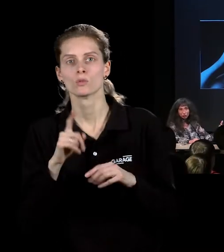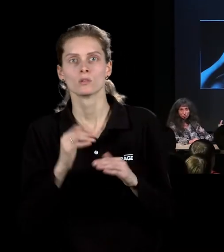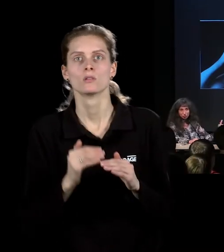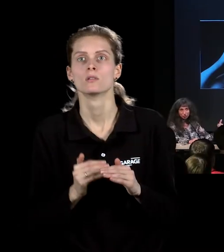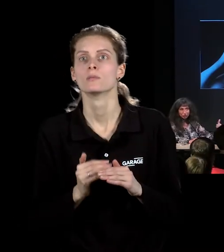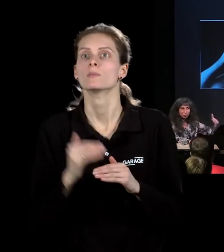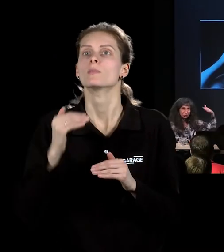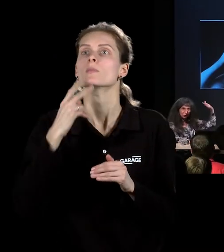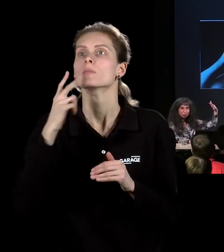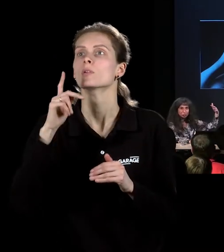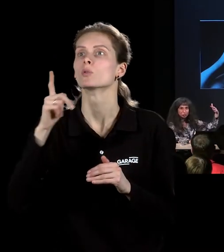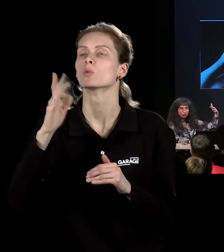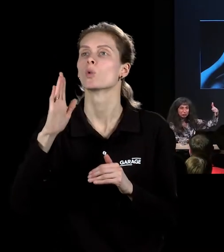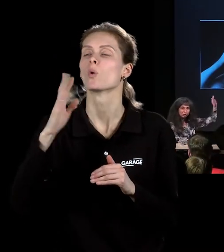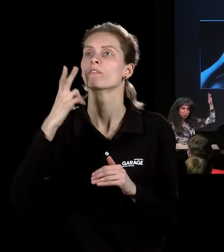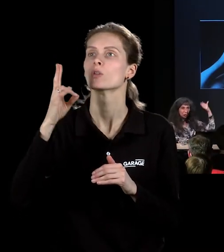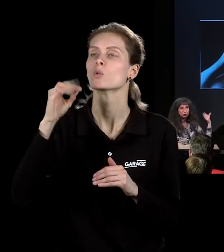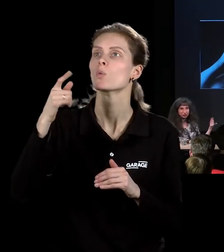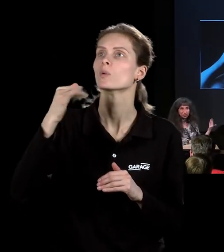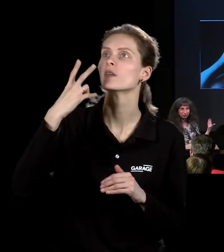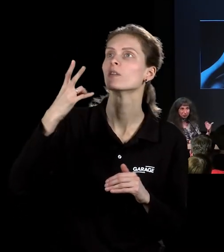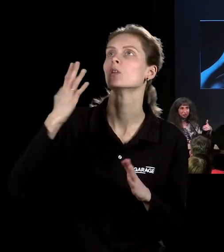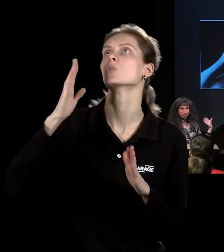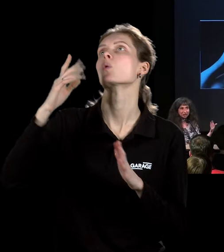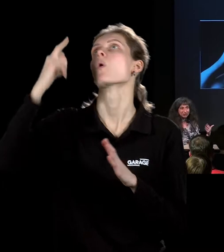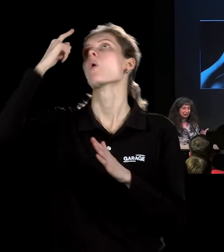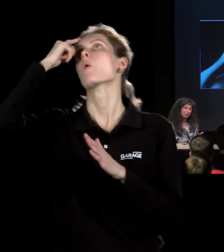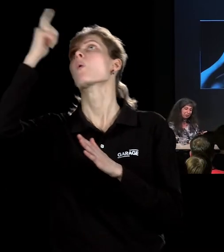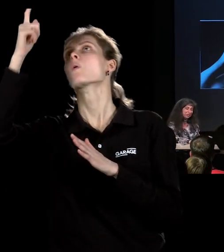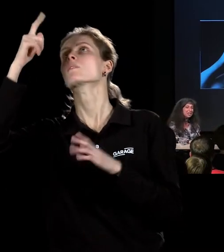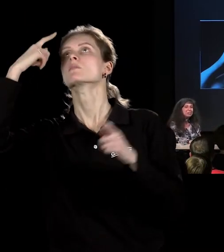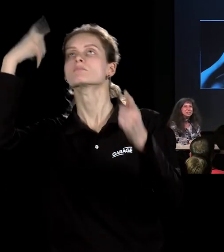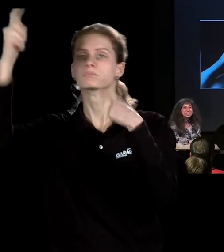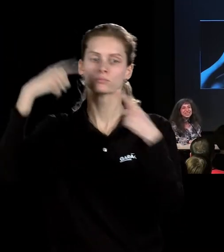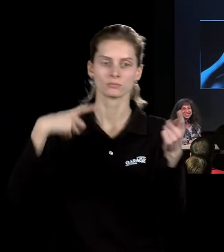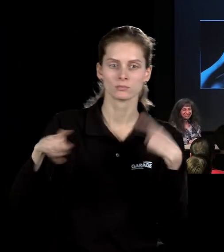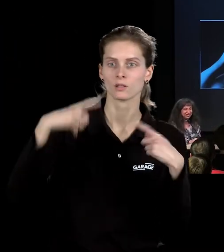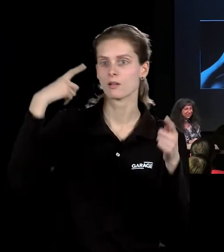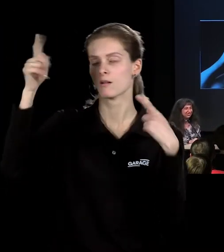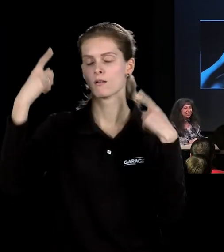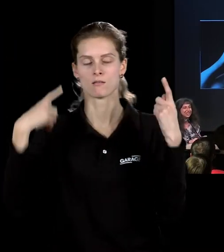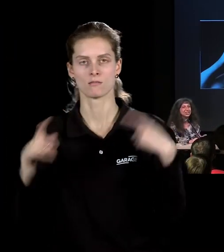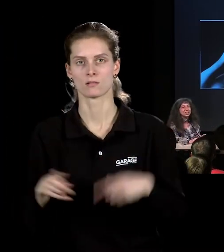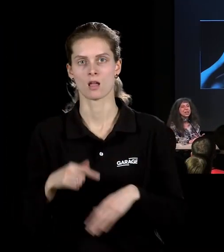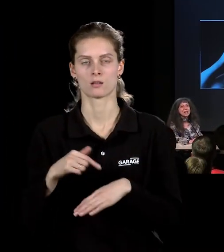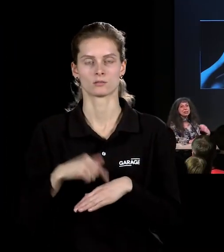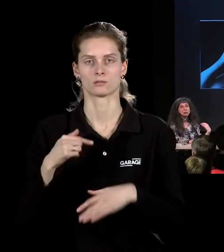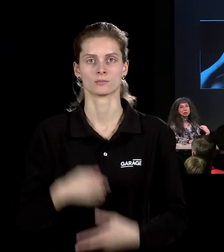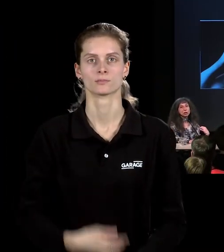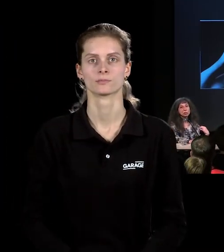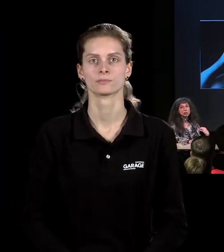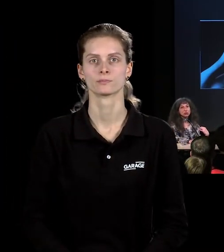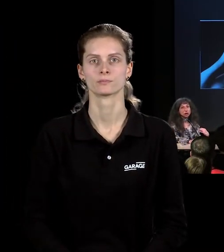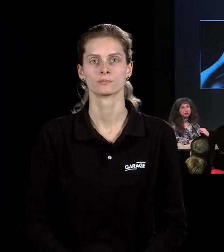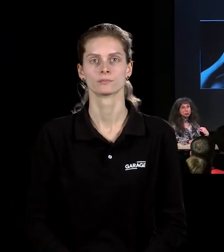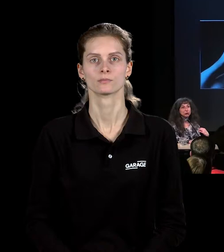только на ноги Будды или только на голову Будды, его невозможно увидеть целиком, это разные там типы медитации, по-моему, предполагаются. И он,